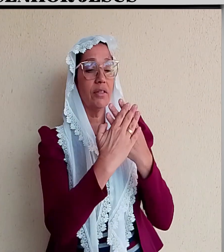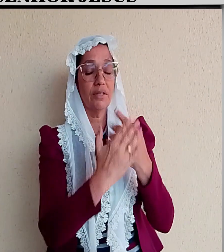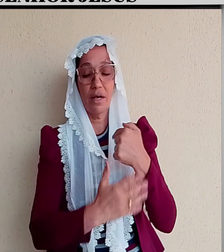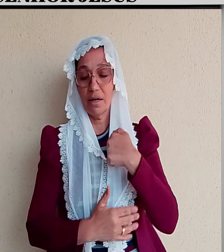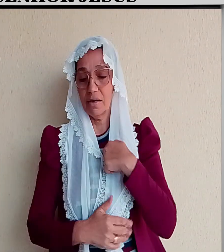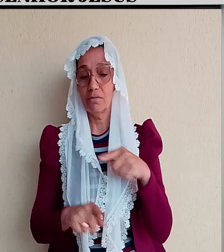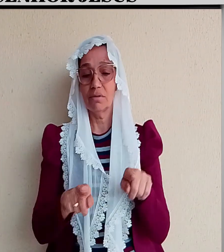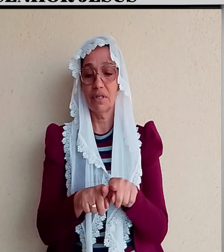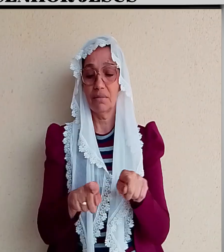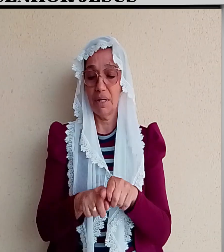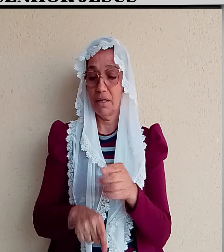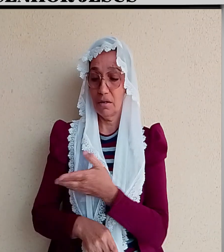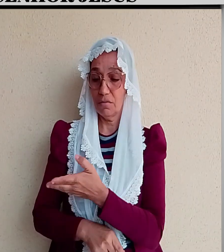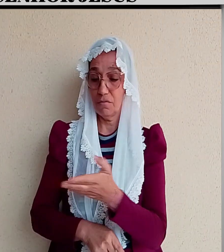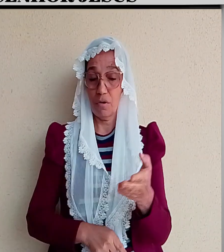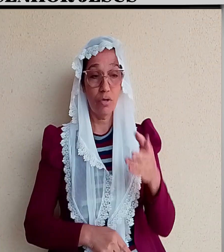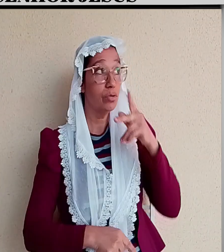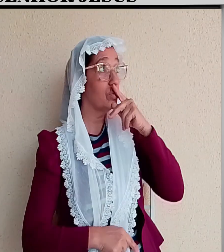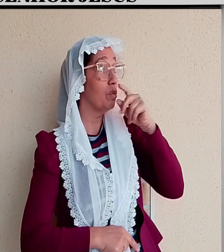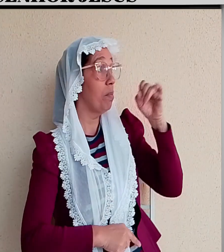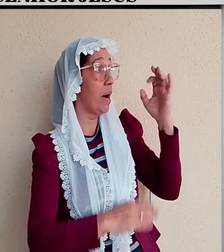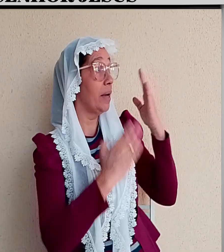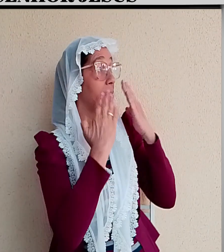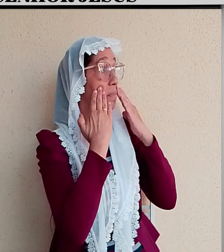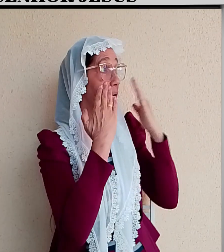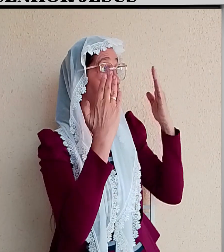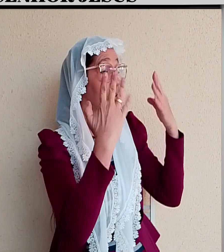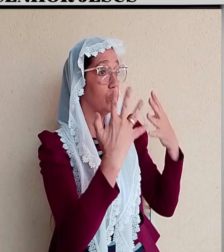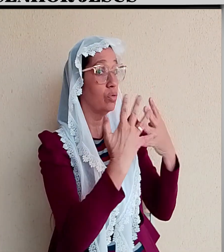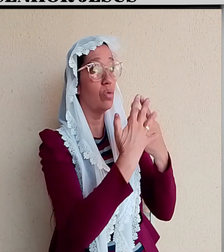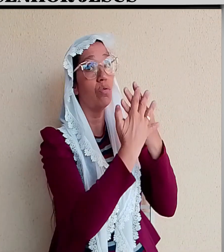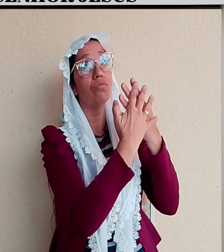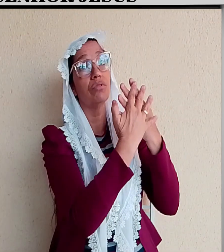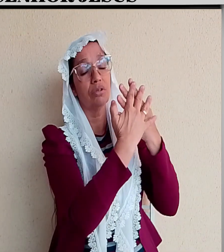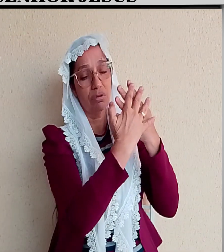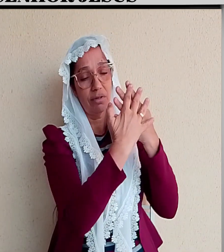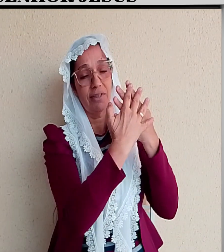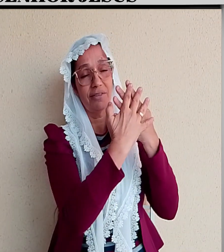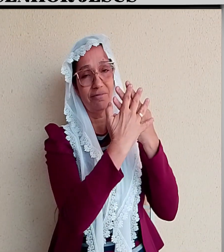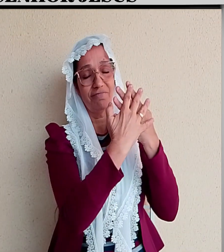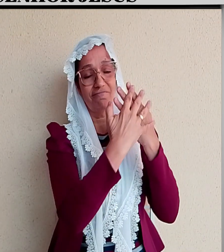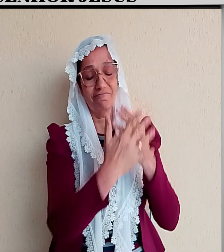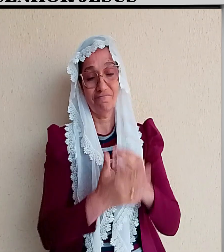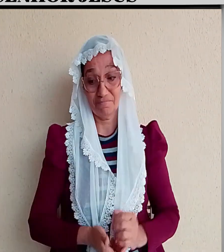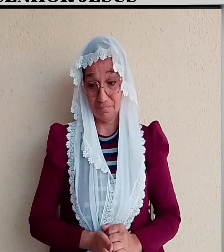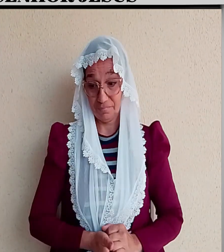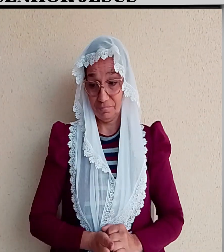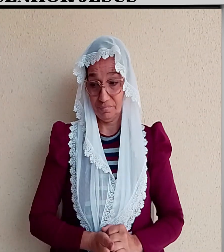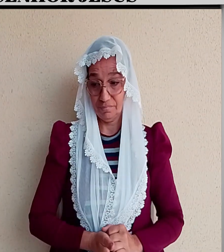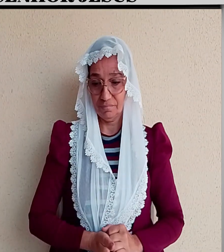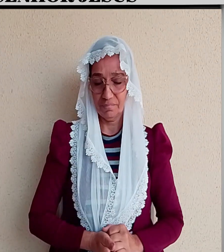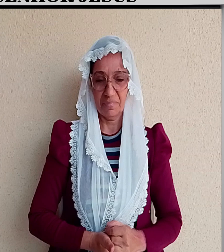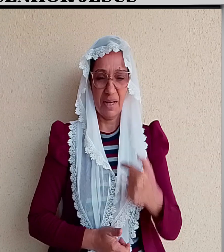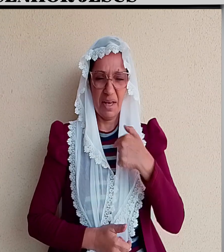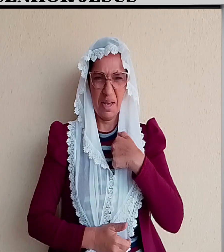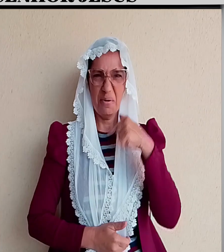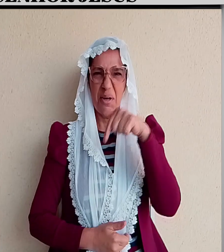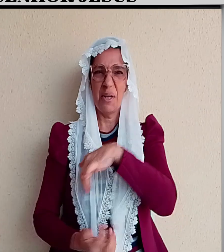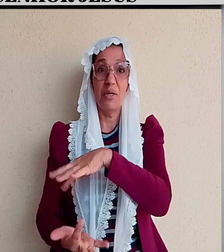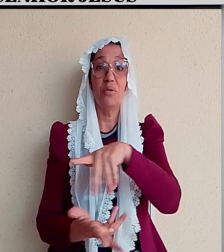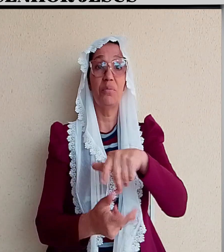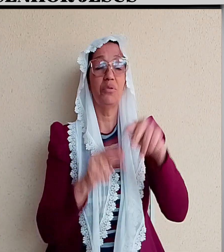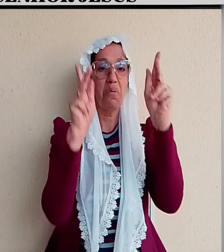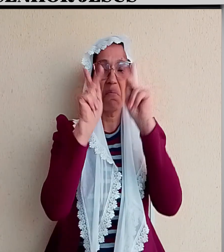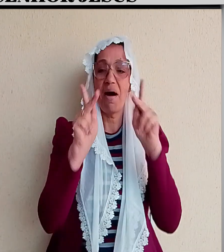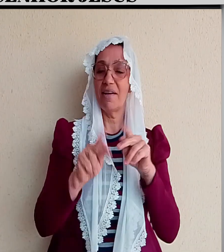diante dos homens, eu o negarei também diante de meu Pai, que está nos céus. Não cuideis que vim trazer a paz à terra, não